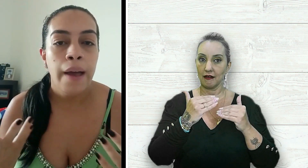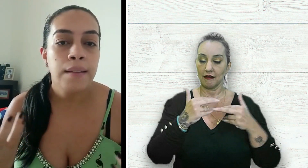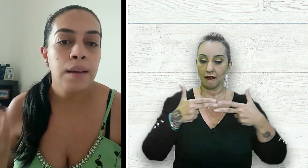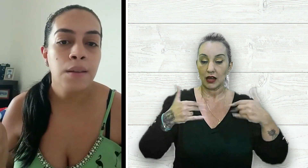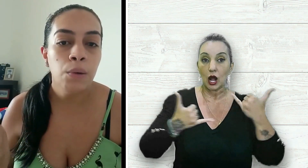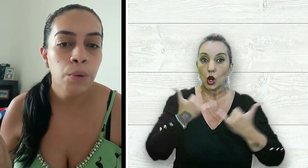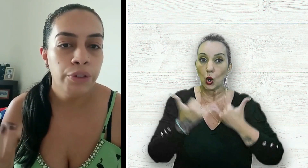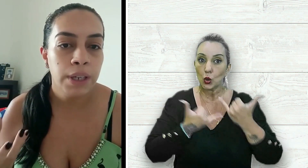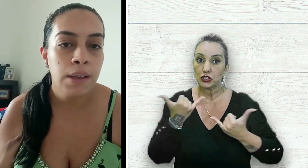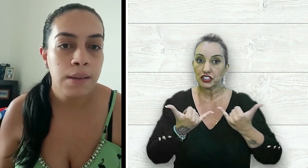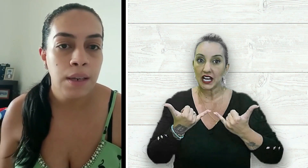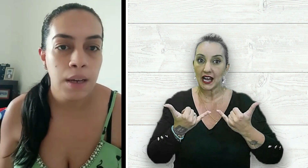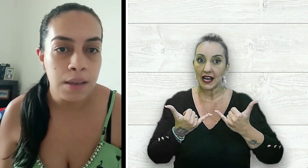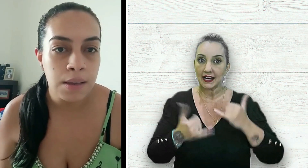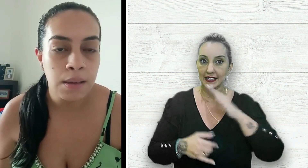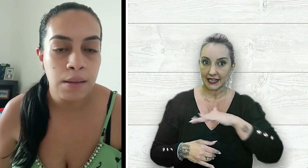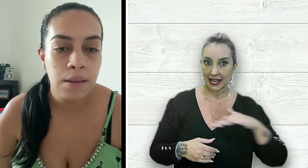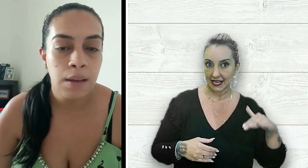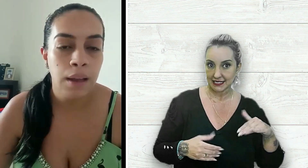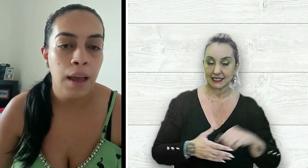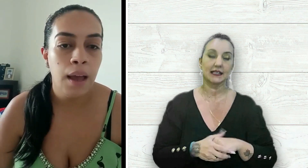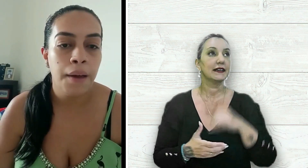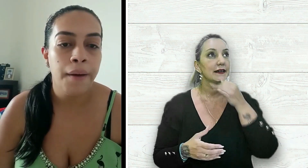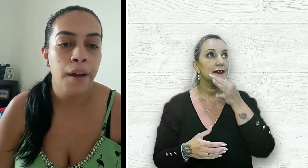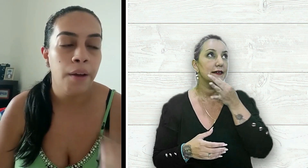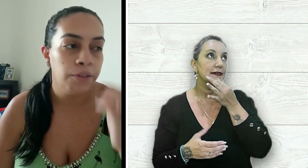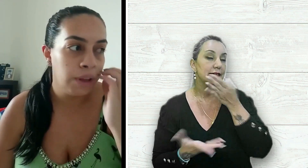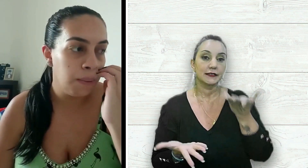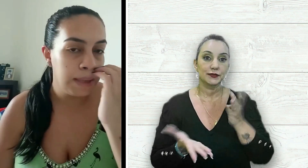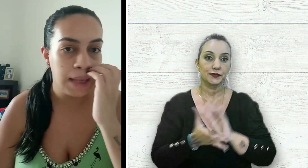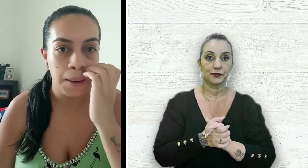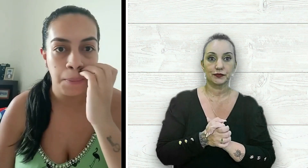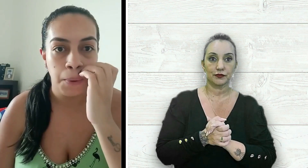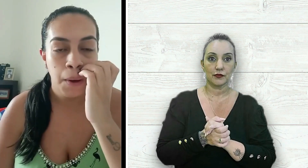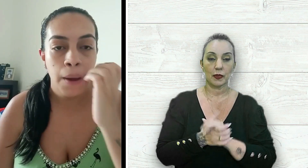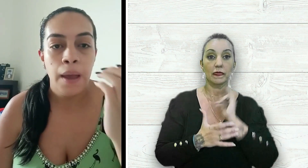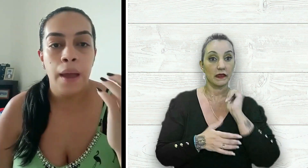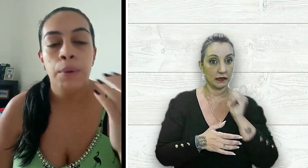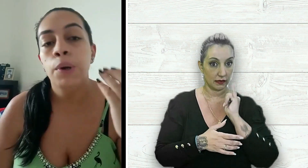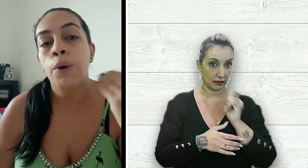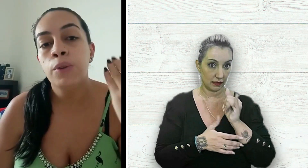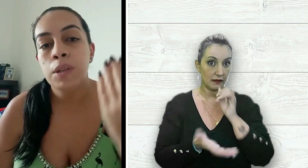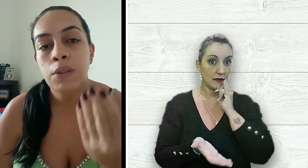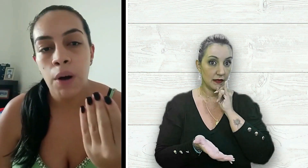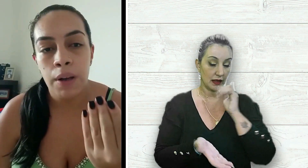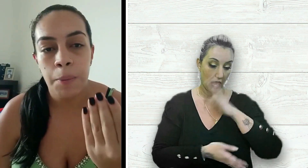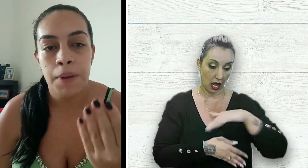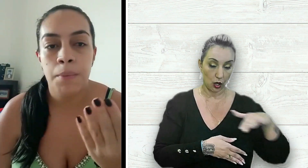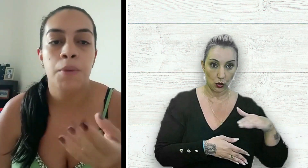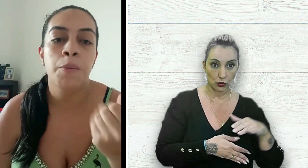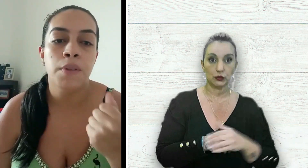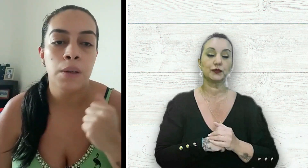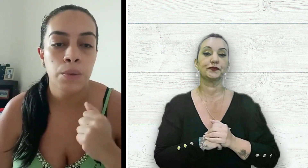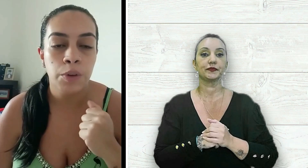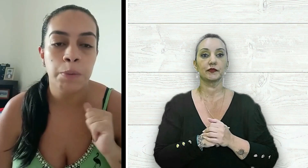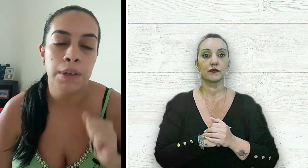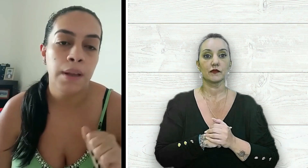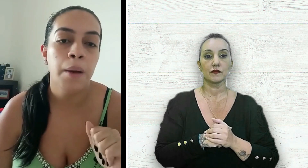essa questão lúdica das crianças, né? Vou te dar um exemplo. Quando eu conto história para os meus alunos, por